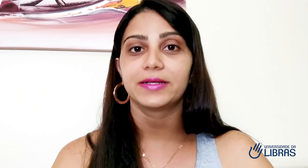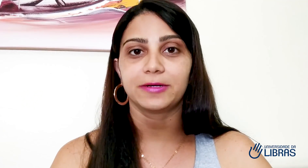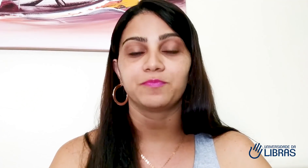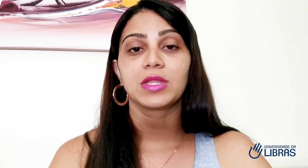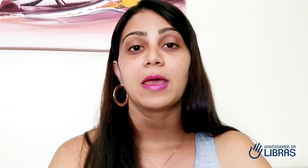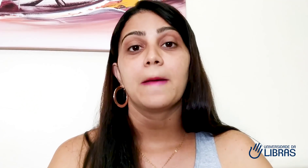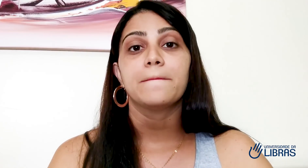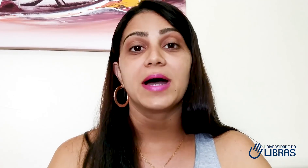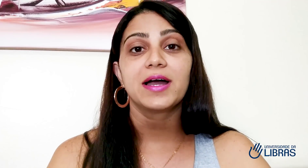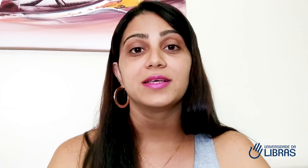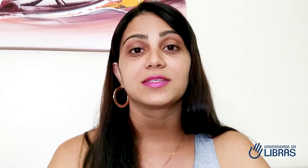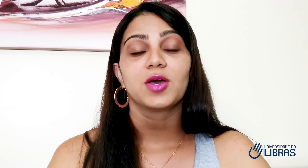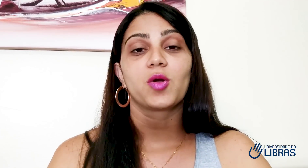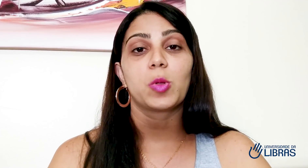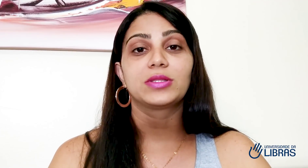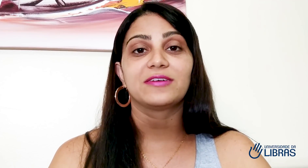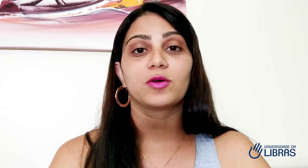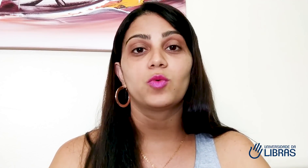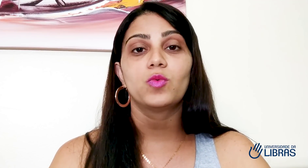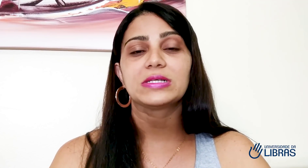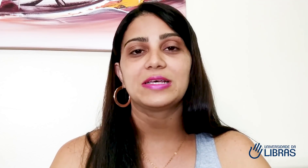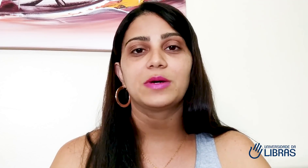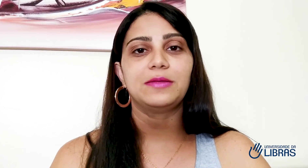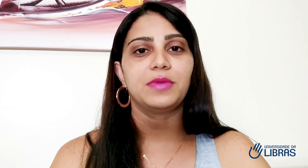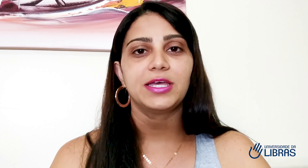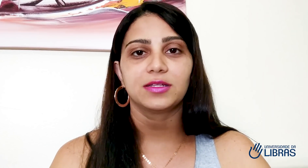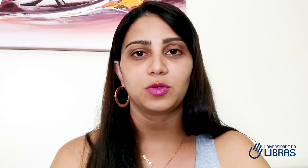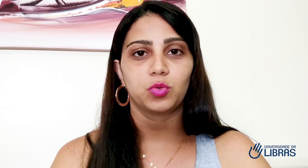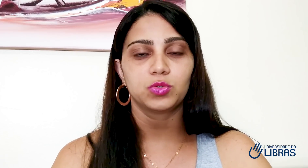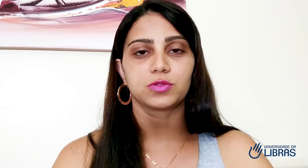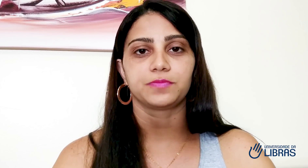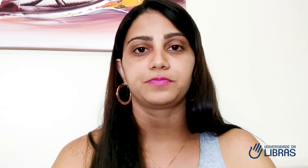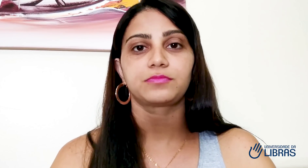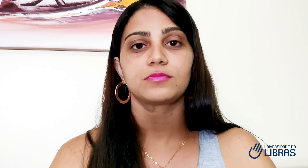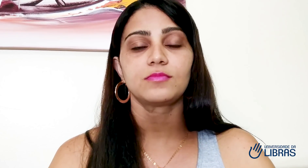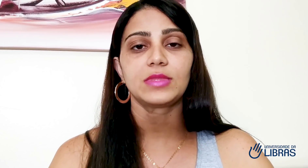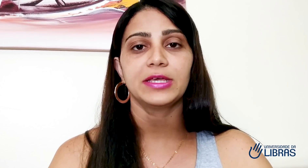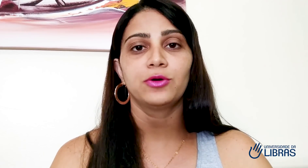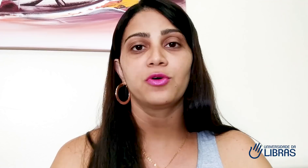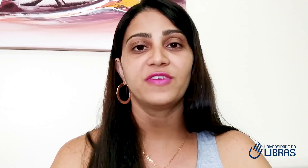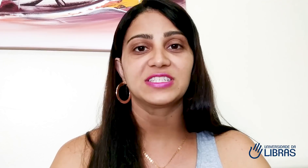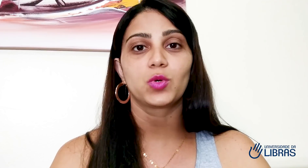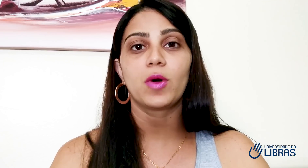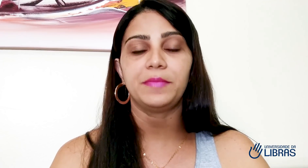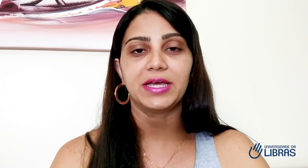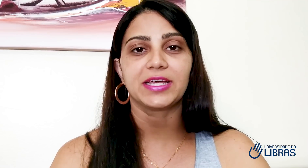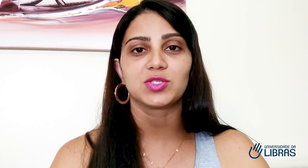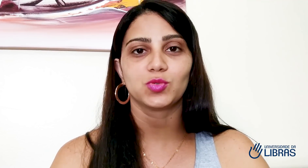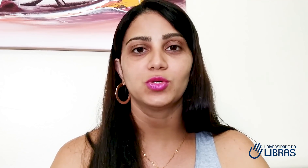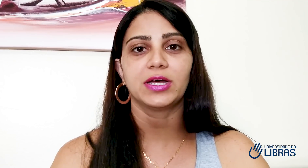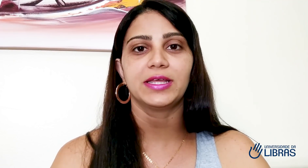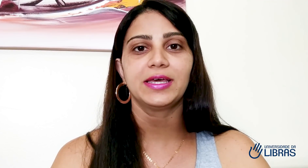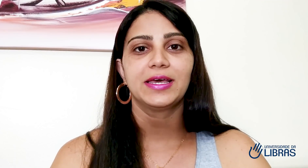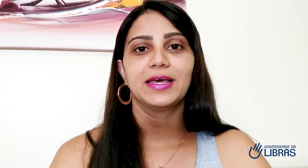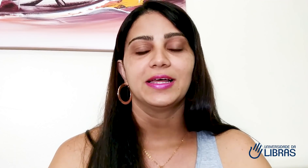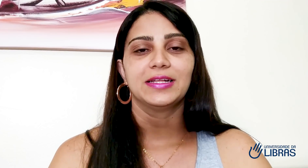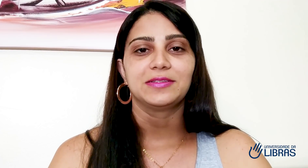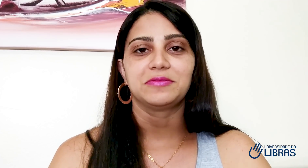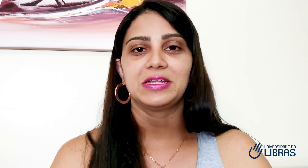semana, mas quando eu tava com 1 semana e meia de curso, eu conversando com uma amiga que é surda, né?